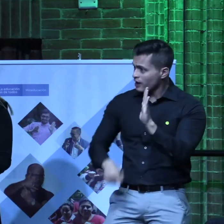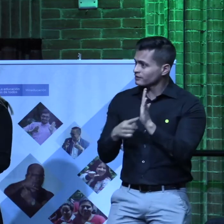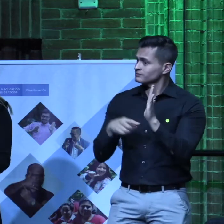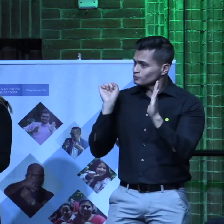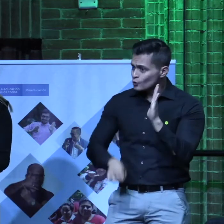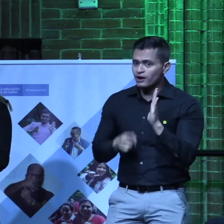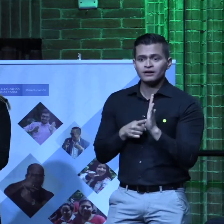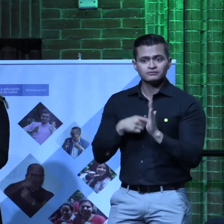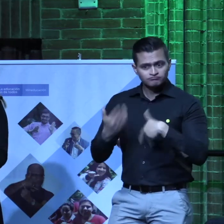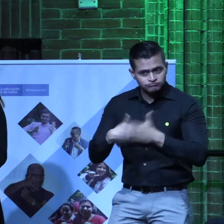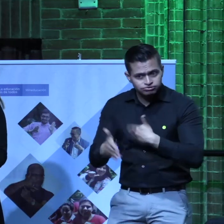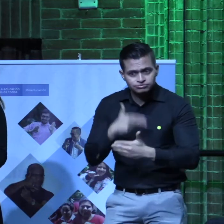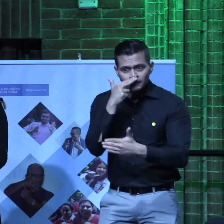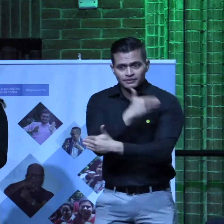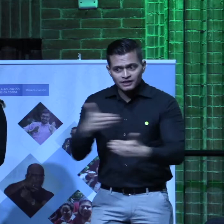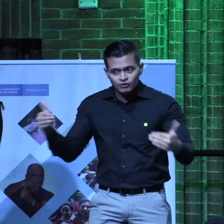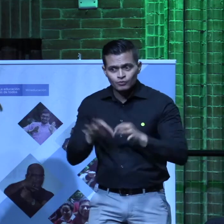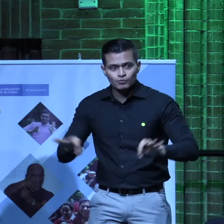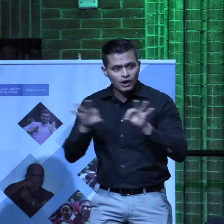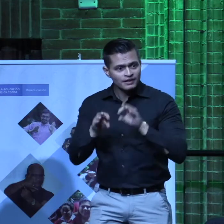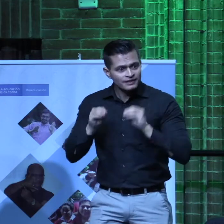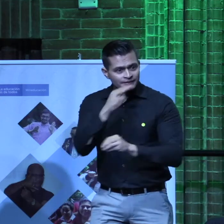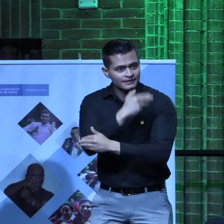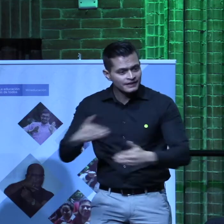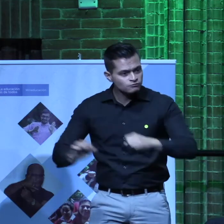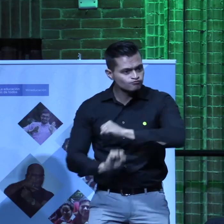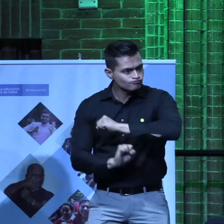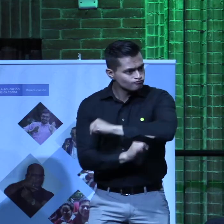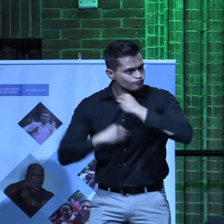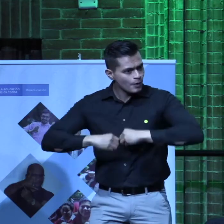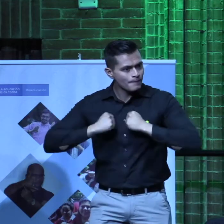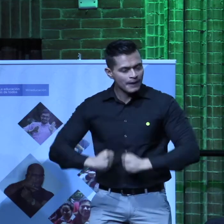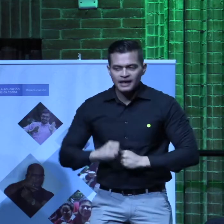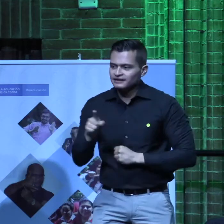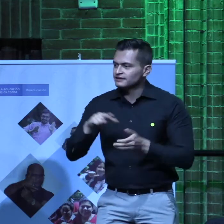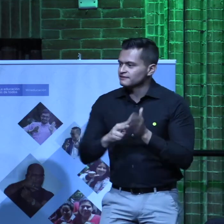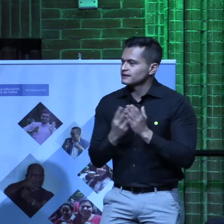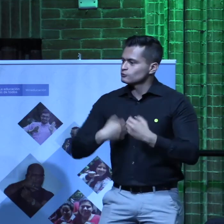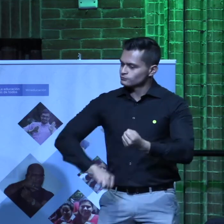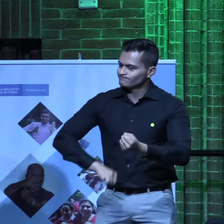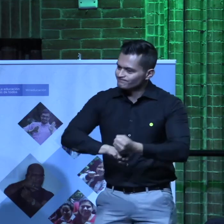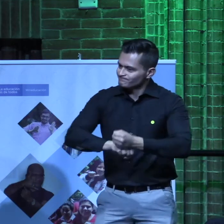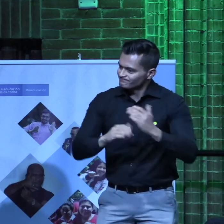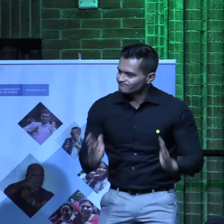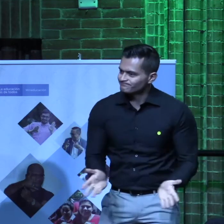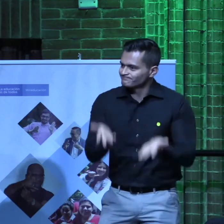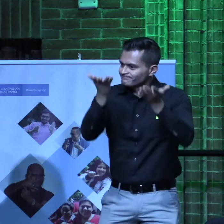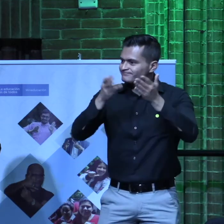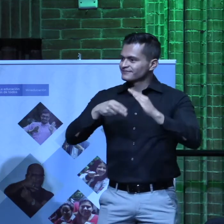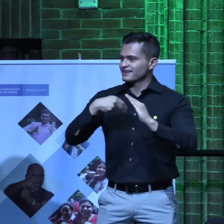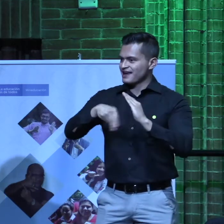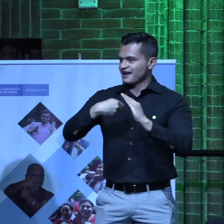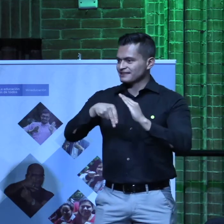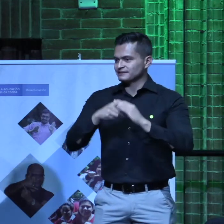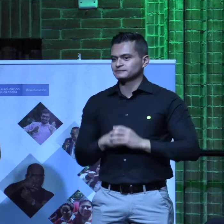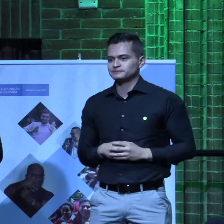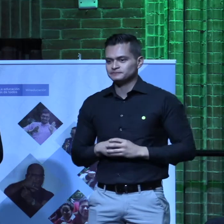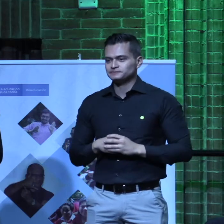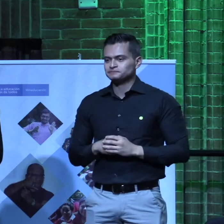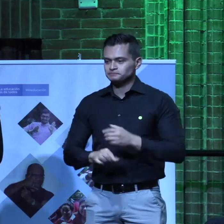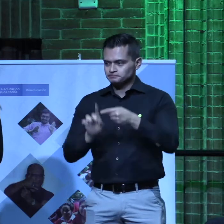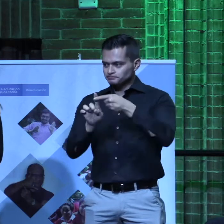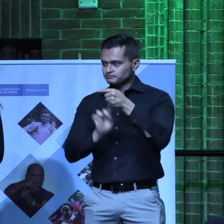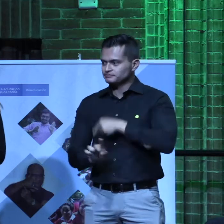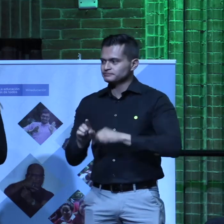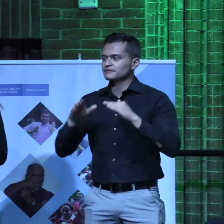y queremos continuar aprendiendo. Por eso continuamos apoyando la iniciativa del Jardín Infantil Argelia. En segundo lugar,